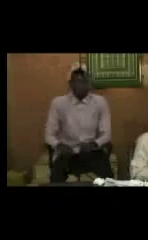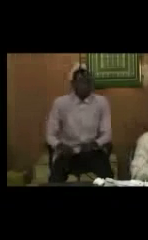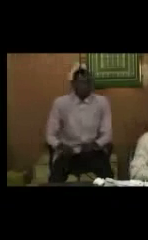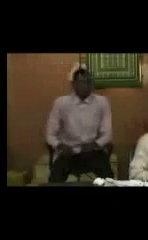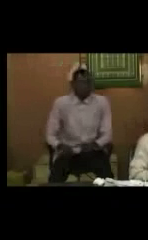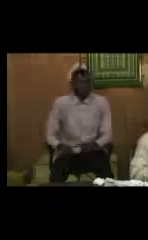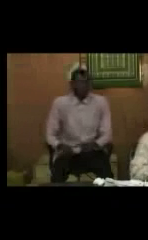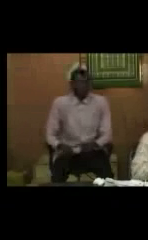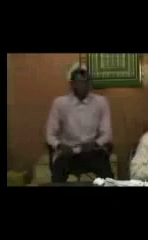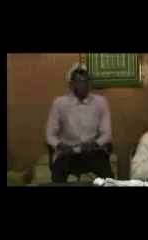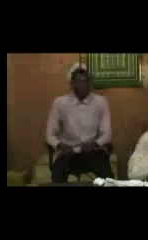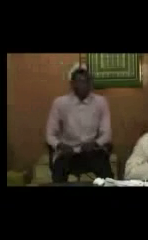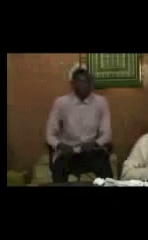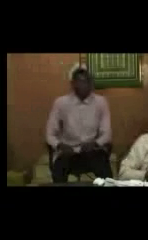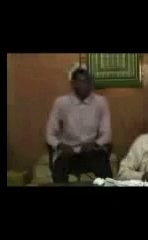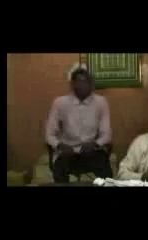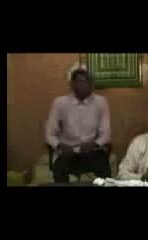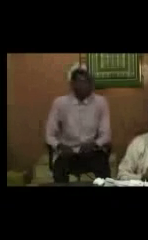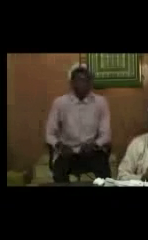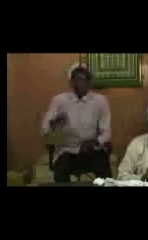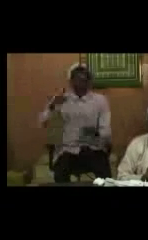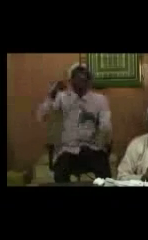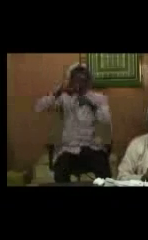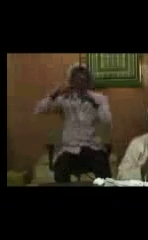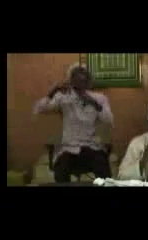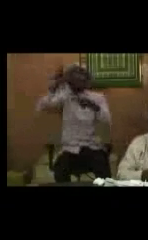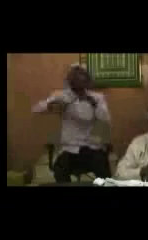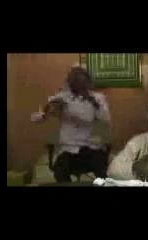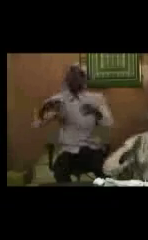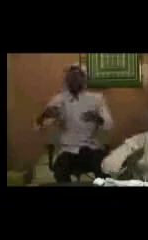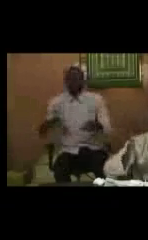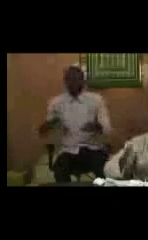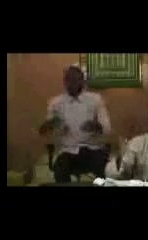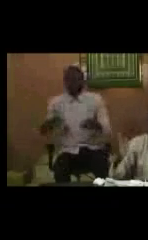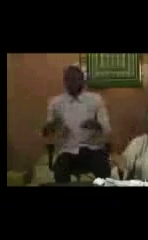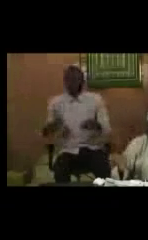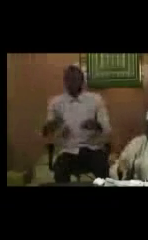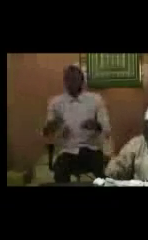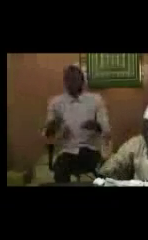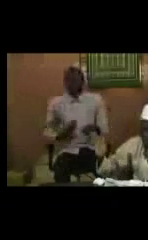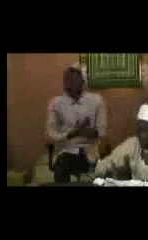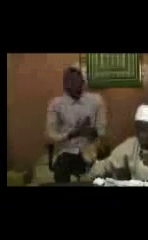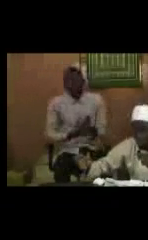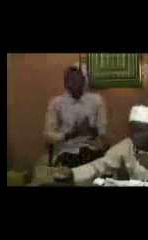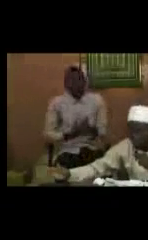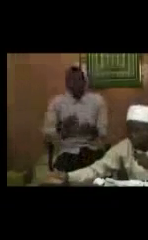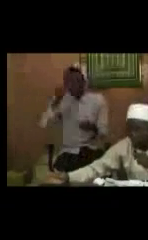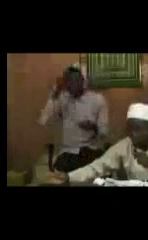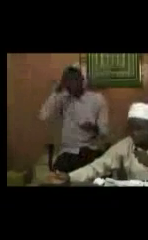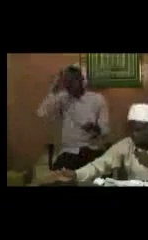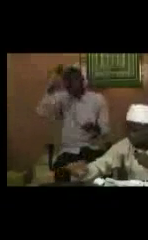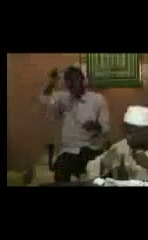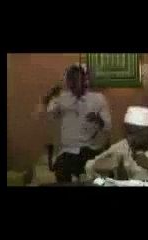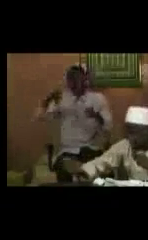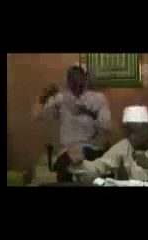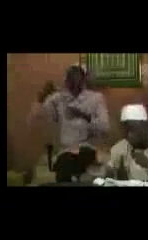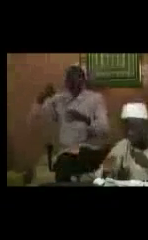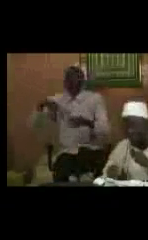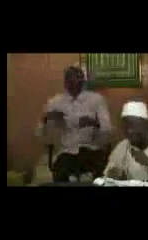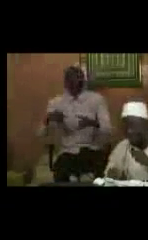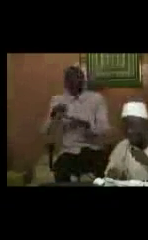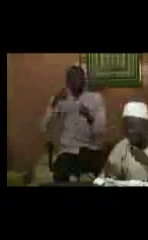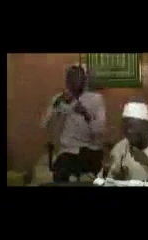kan lakoko re ni belu Qur'an iwo ko kan ti ni akoko re en ti benu Qur'an nu ko soro jamu